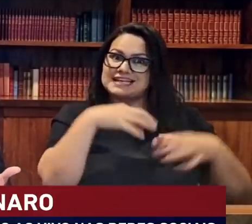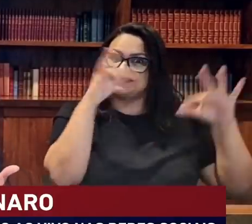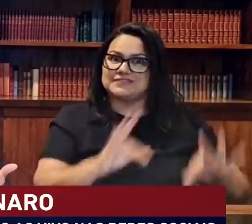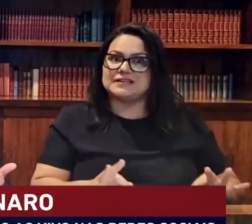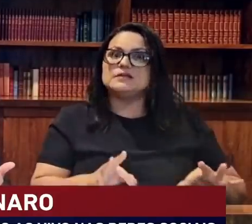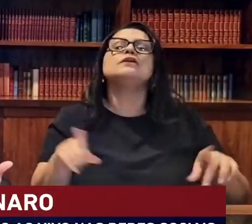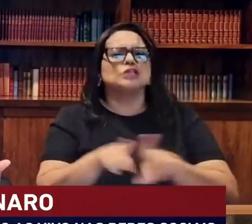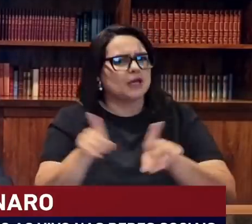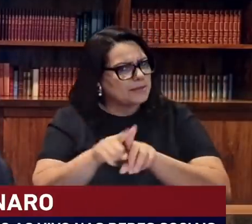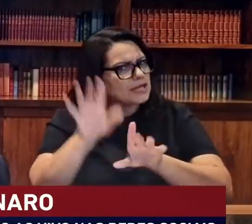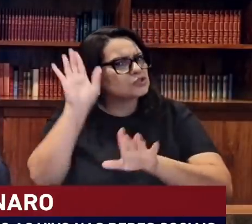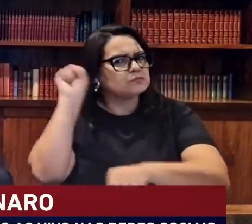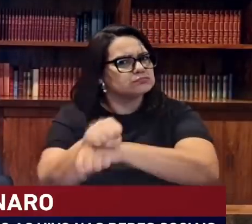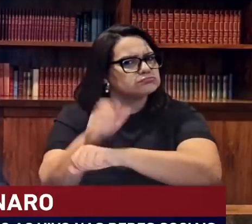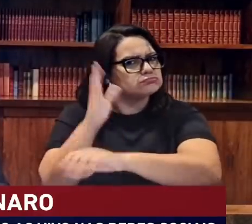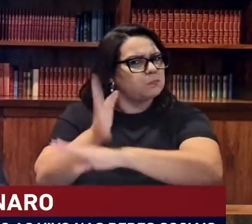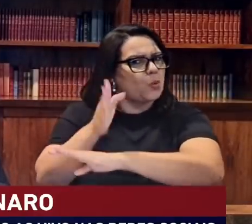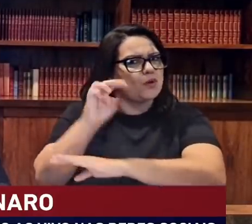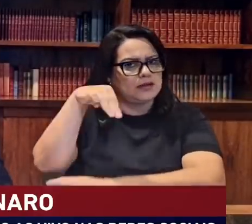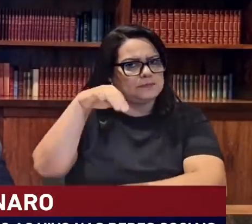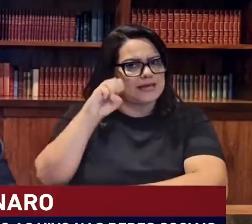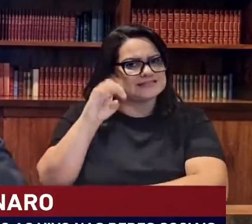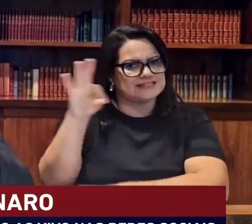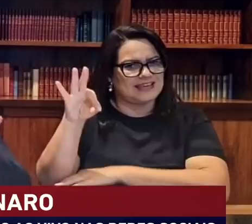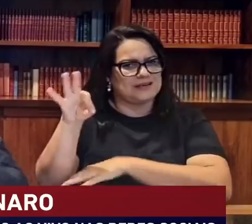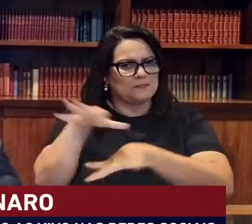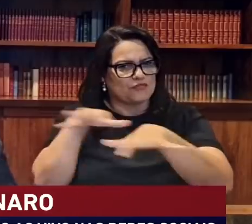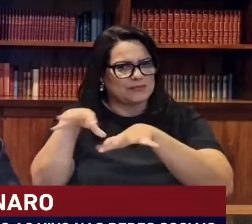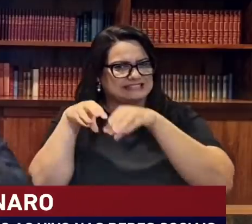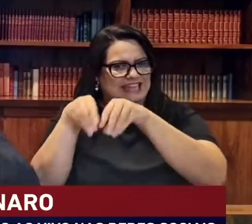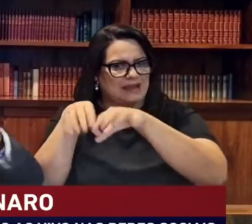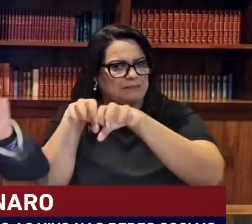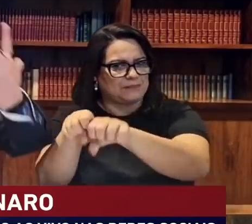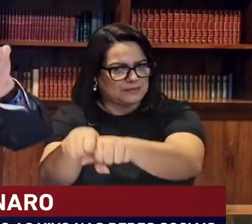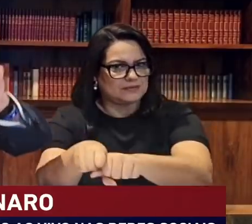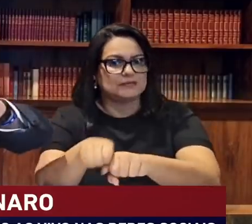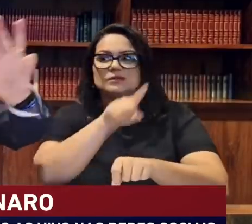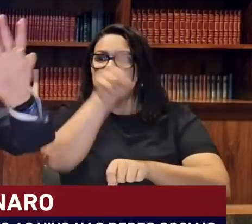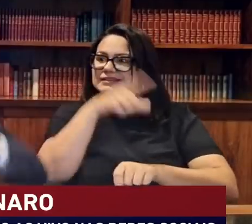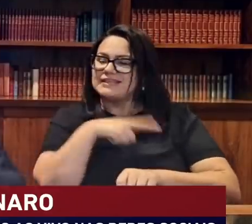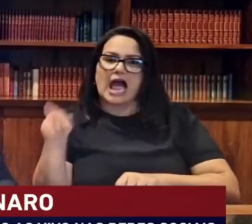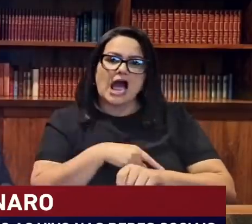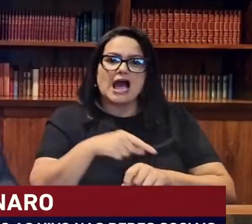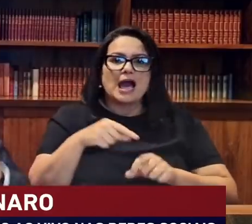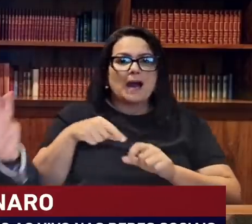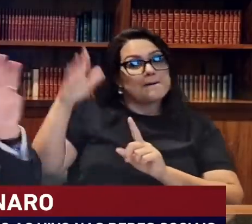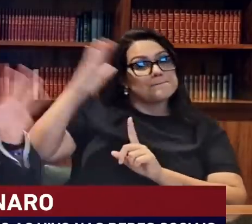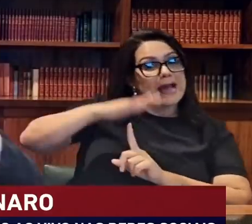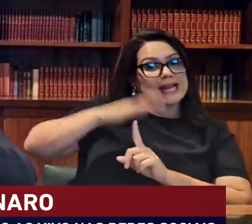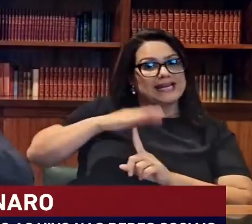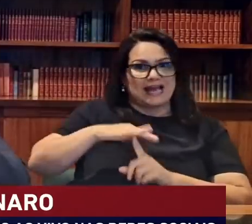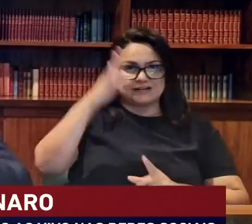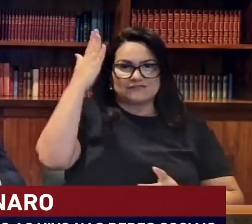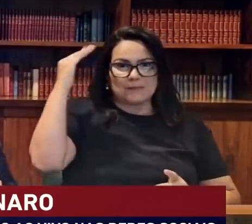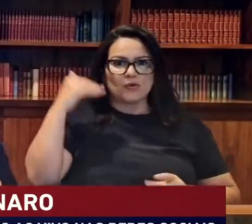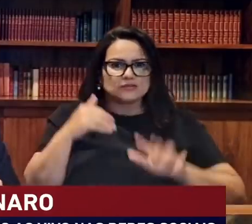MST. Você pode ver que, agora, você que está do Paraná, teve lá uma, o grande líder, teve lá com o pessoal do MST no Paraná.